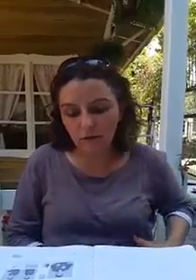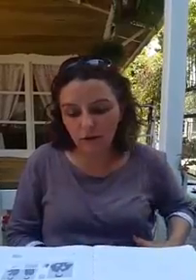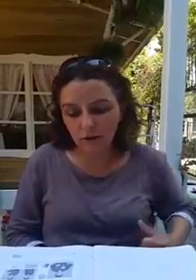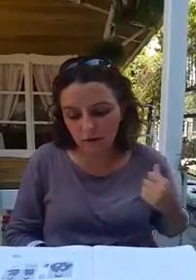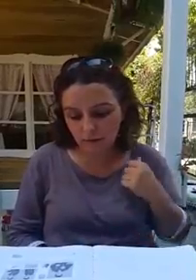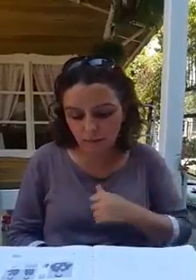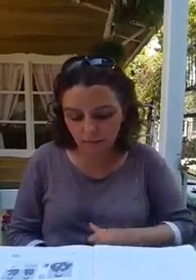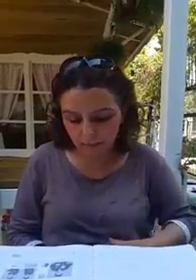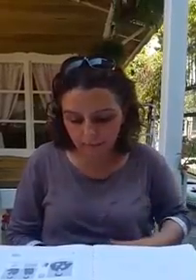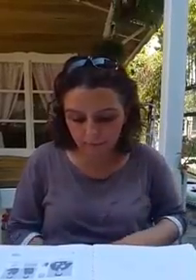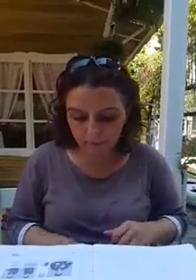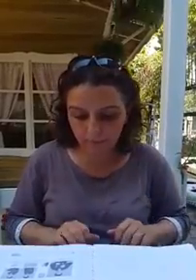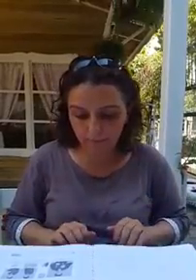savcı,